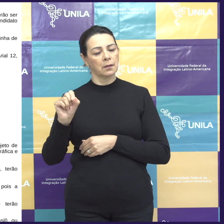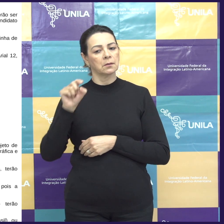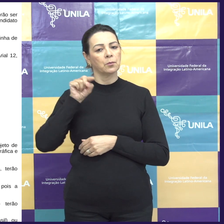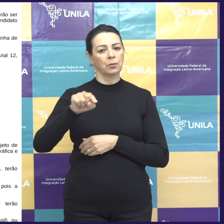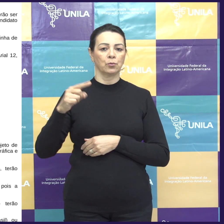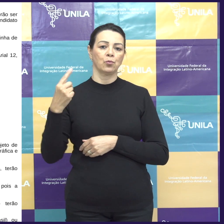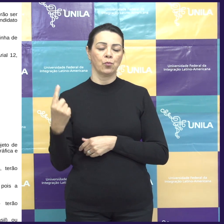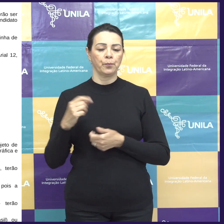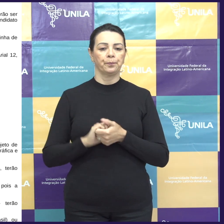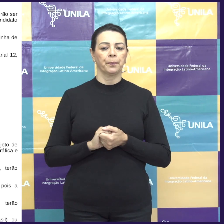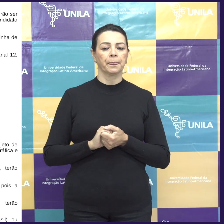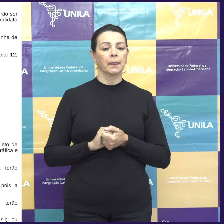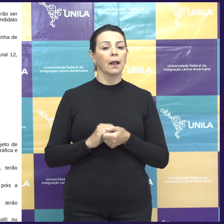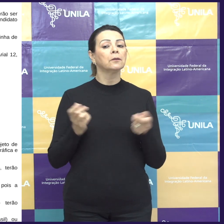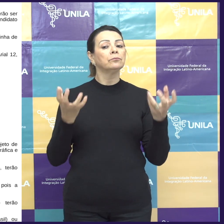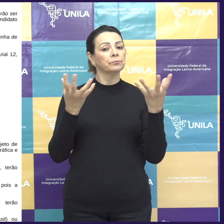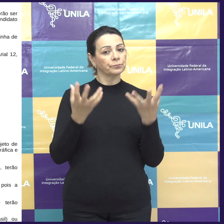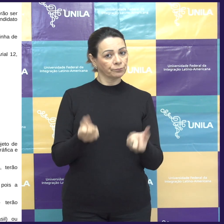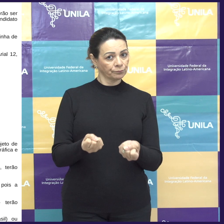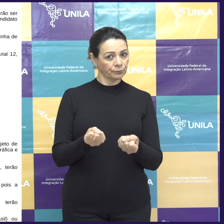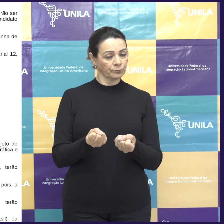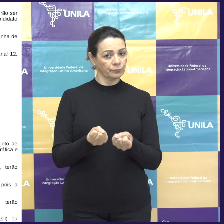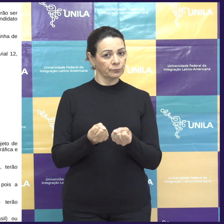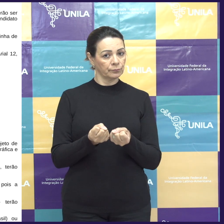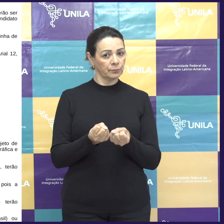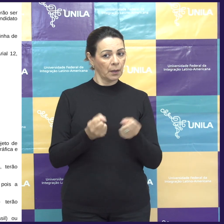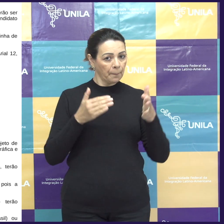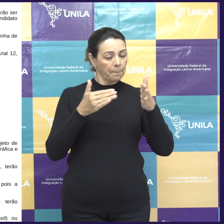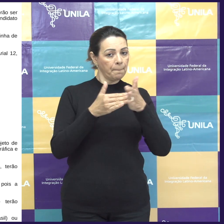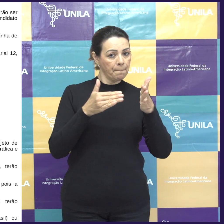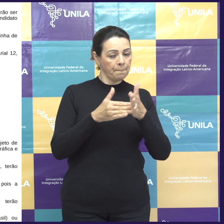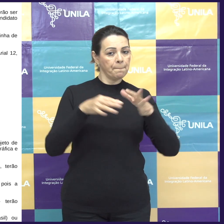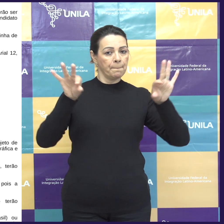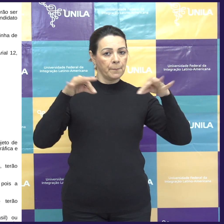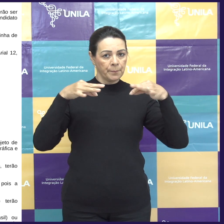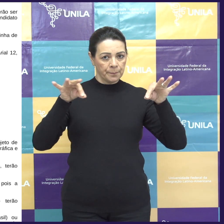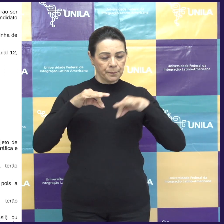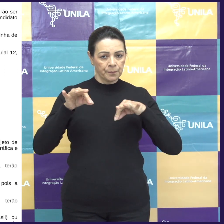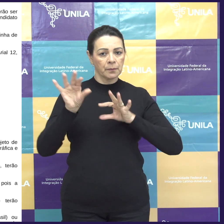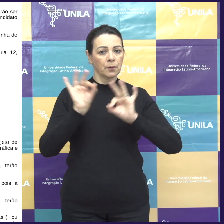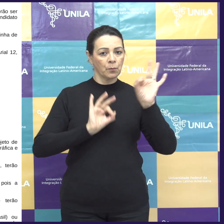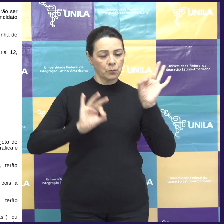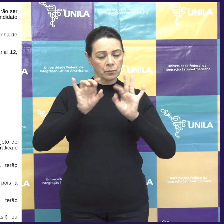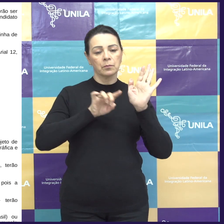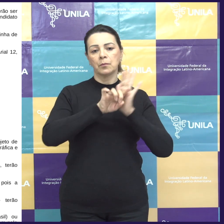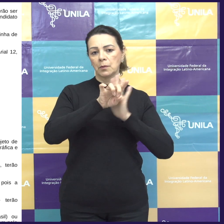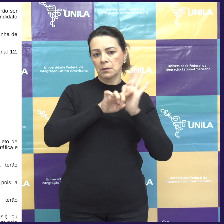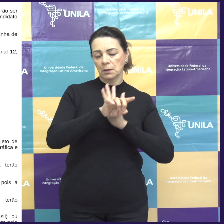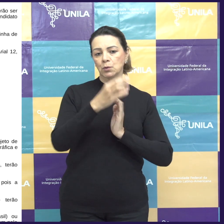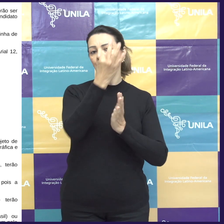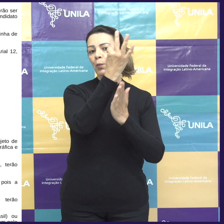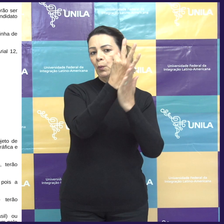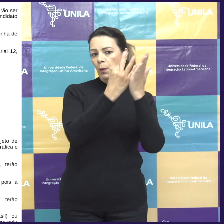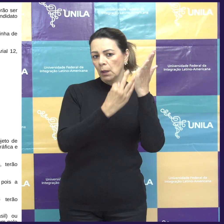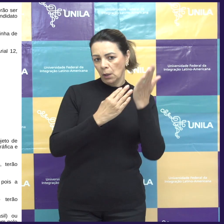4.10.3.1 Serão considerados, para efeitos de limite máximo de páginas do projeto de pesquisa, o texto